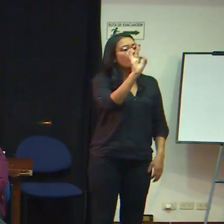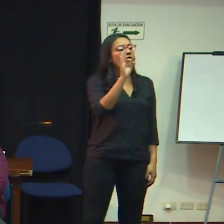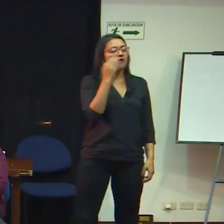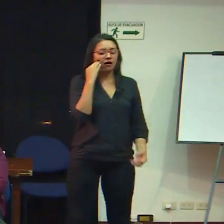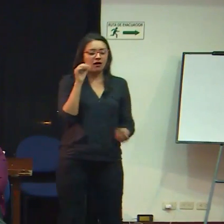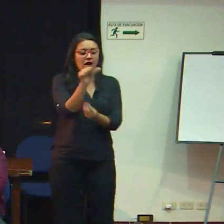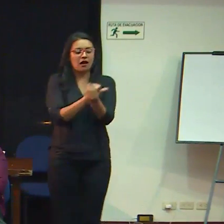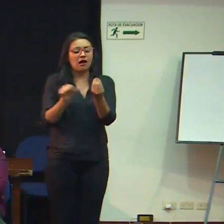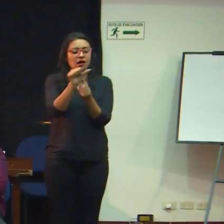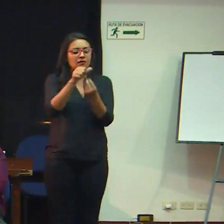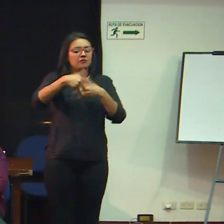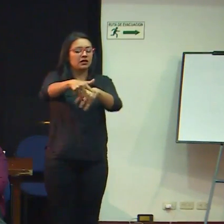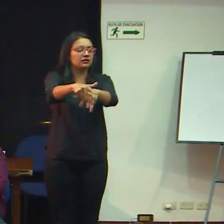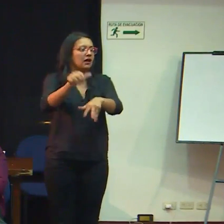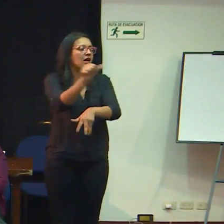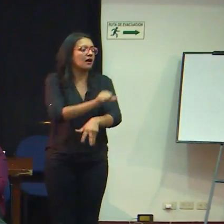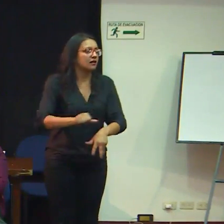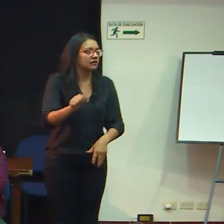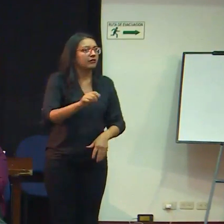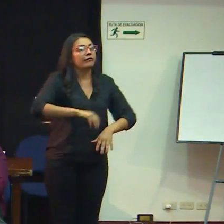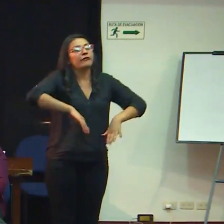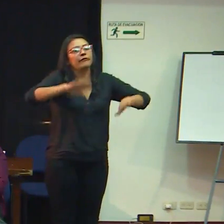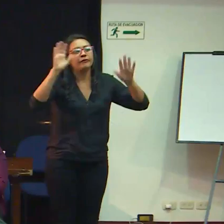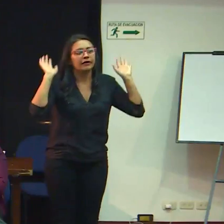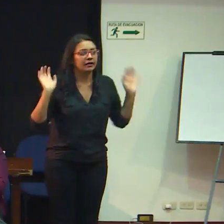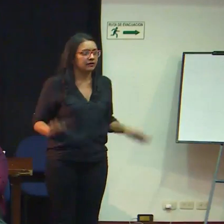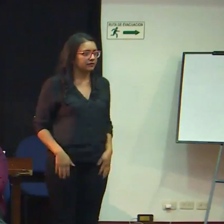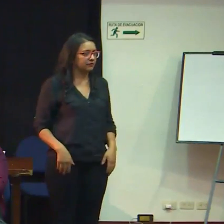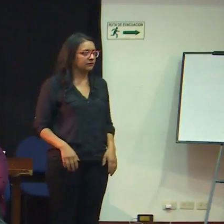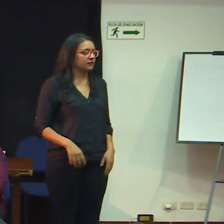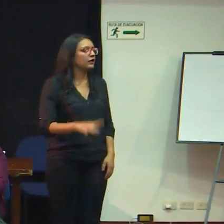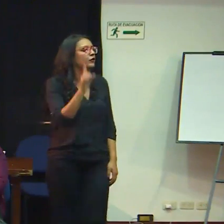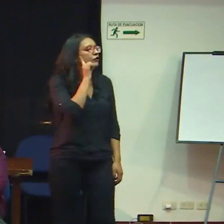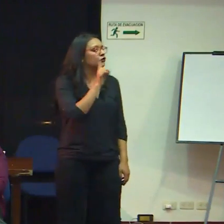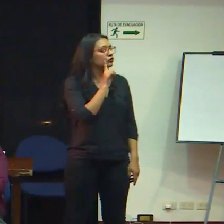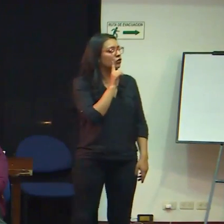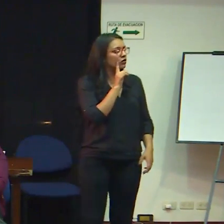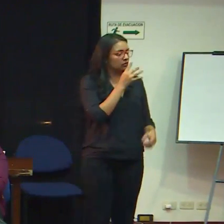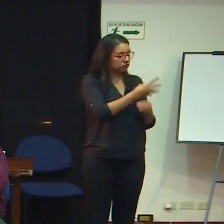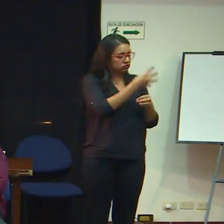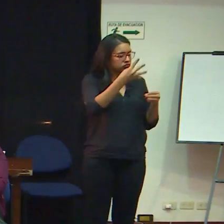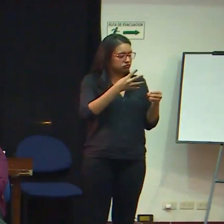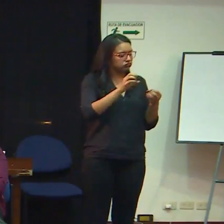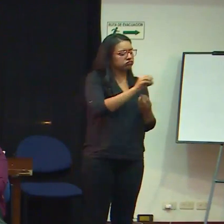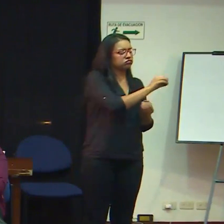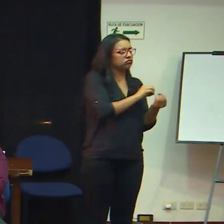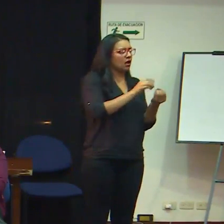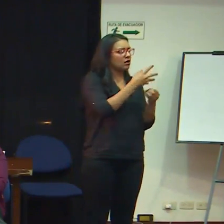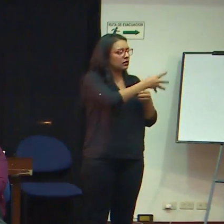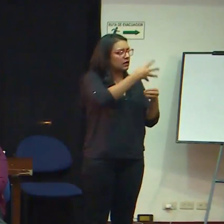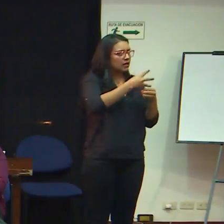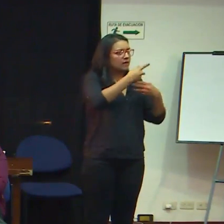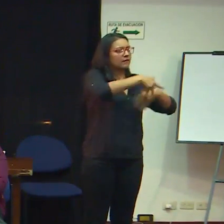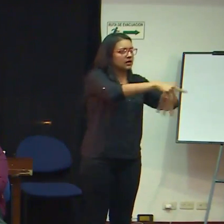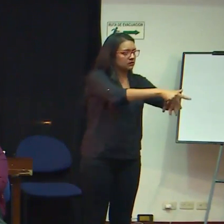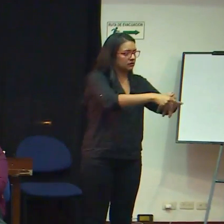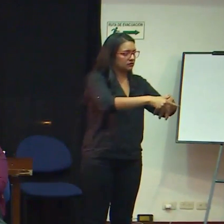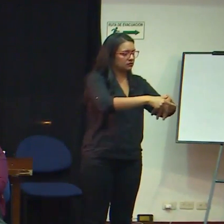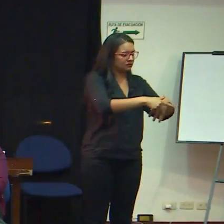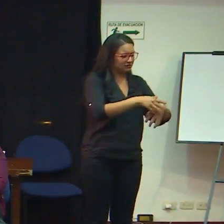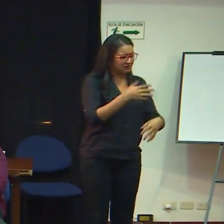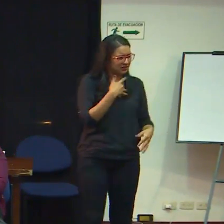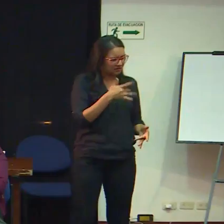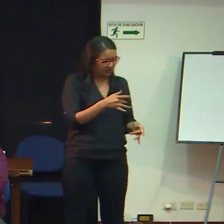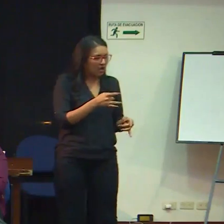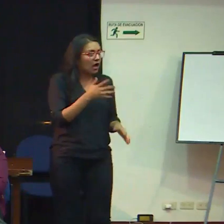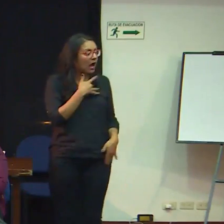sorda. O bueno, el sordo que pertenece a la comunidad LGTBI. Parece ser que lo que me doliera